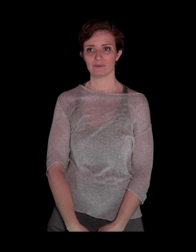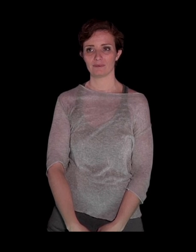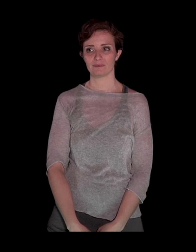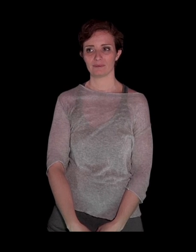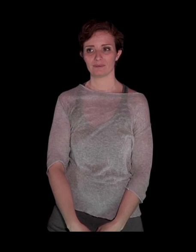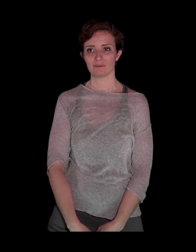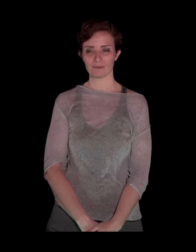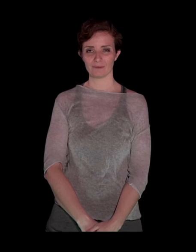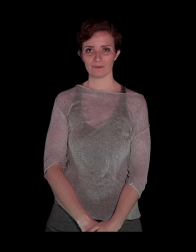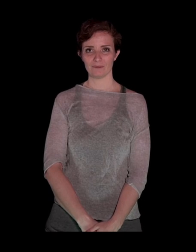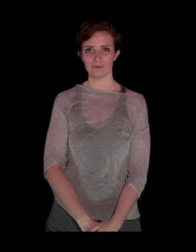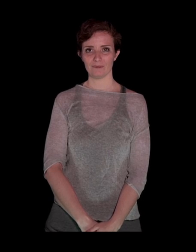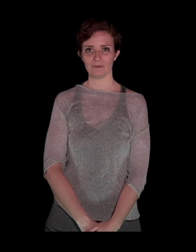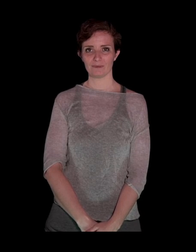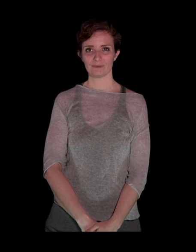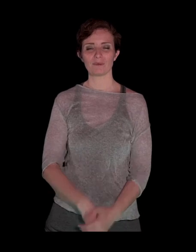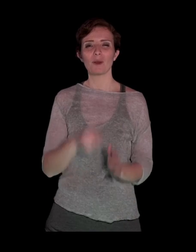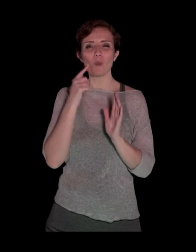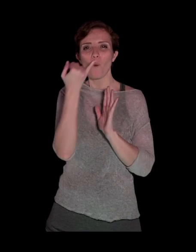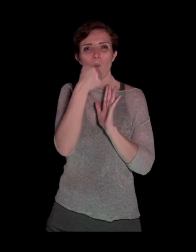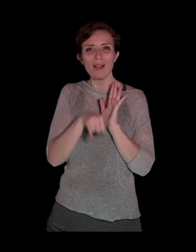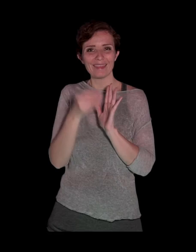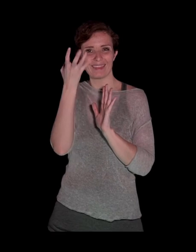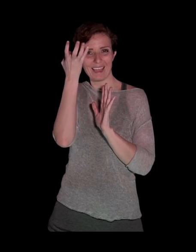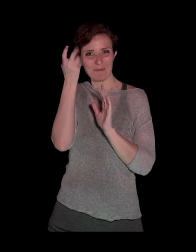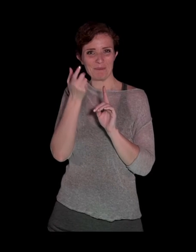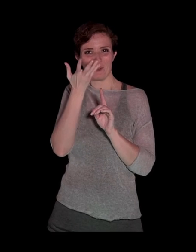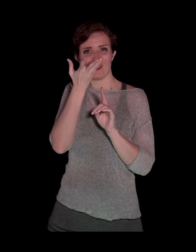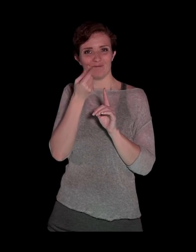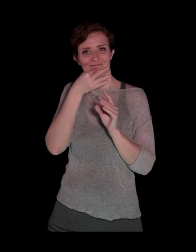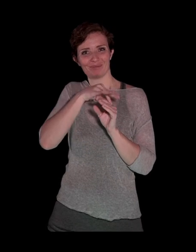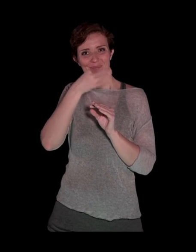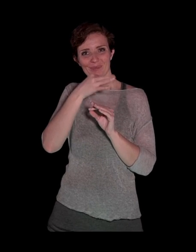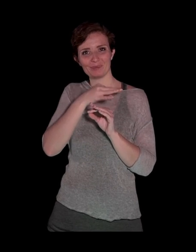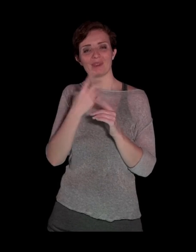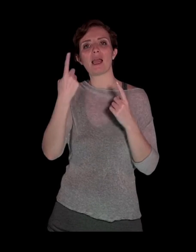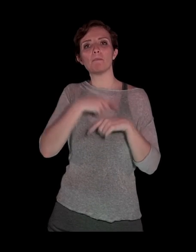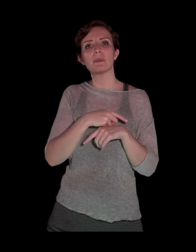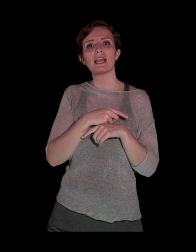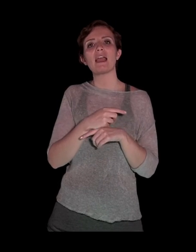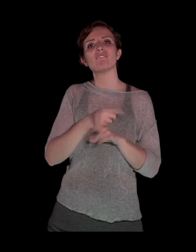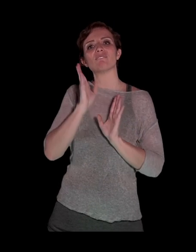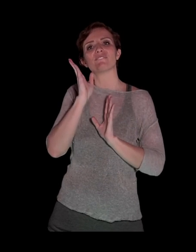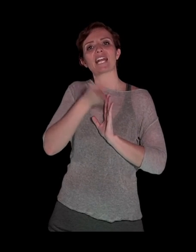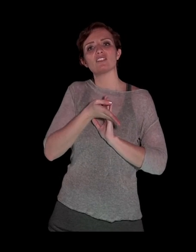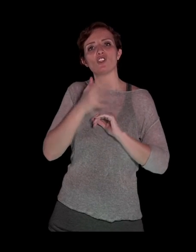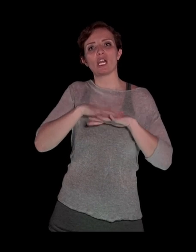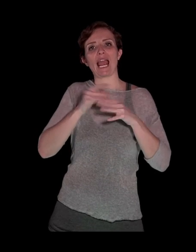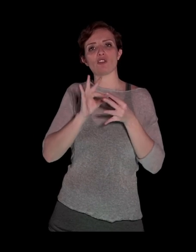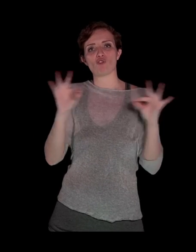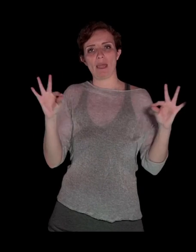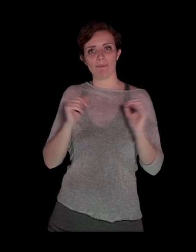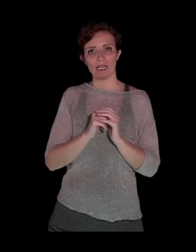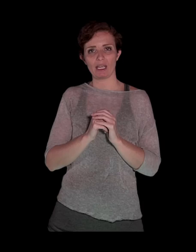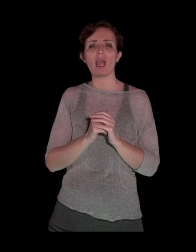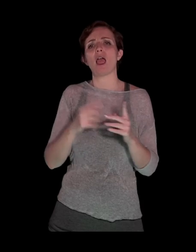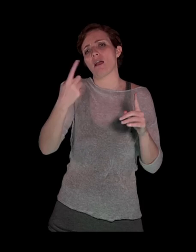polinomio e un ultimo concetto che vogliamo ricordare è quello delle frazioni algebriche qui detto molto rapidamente rimandando ovviamente